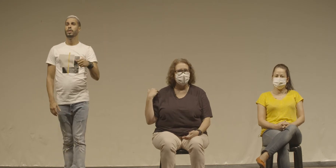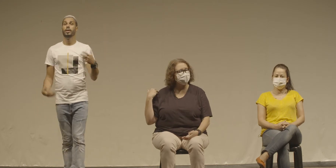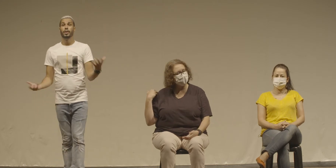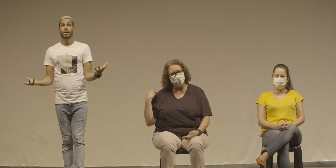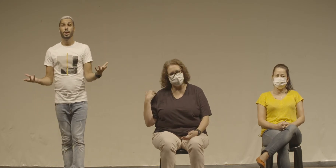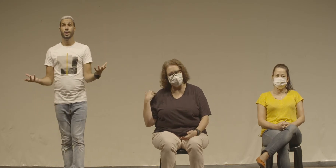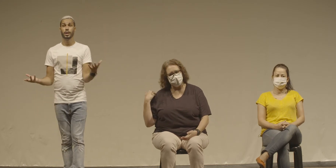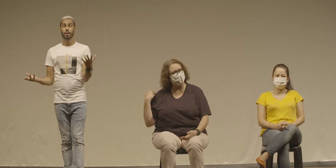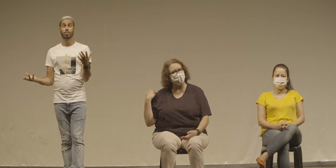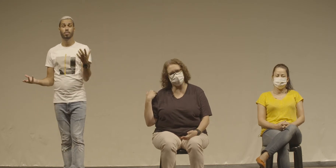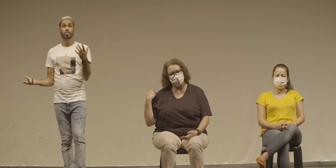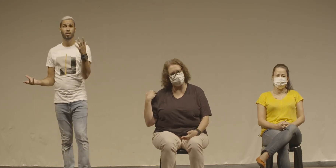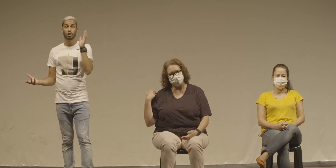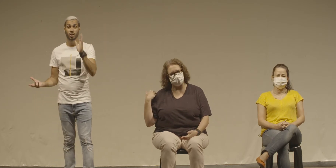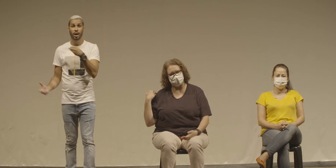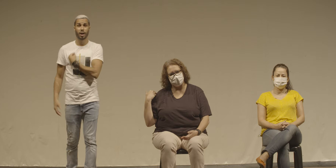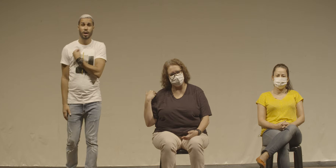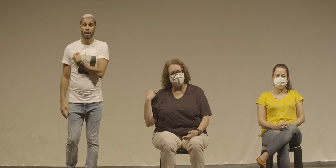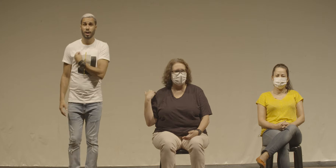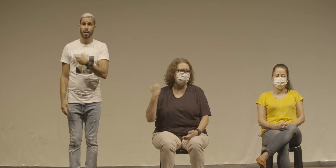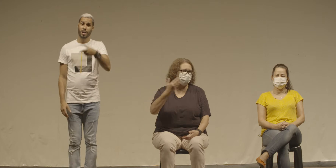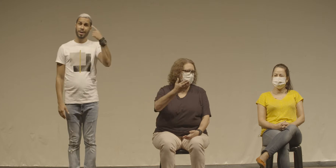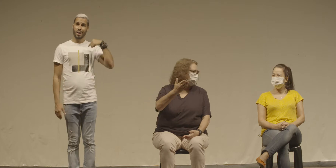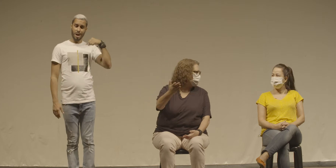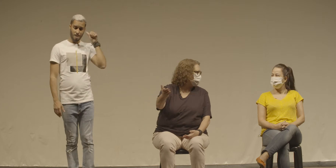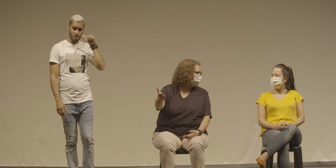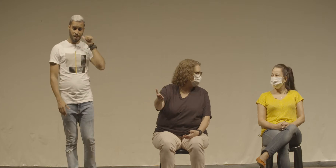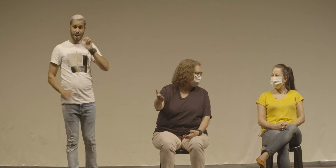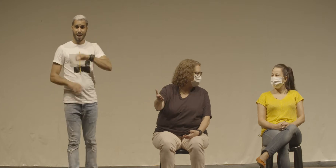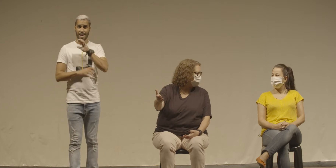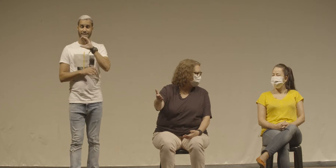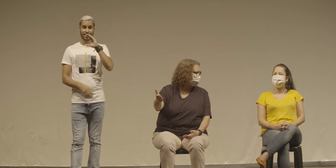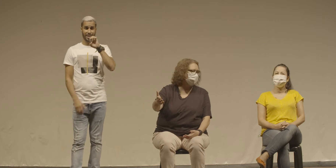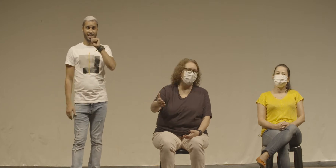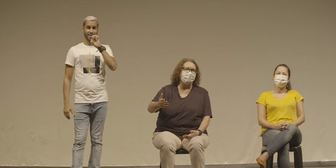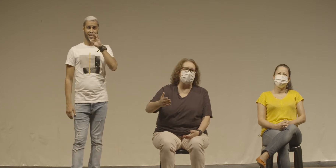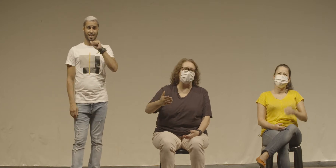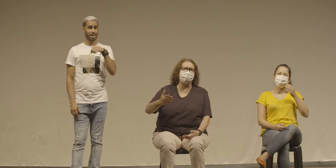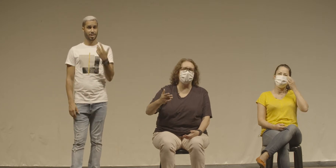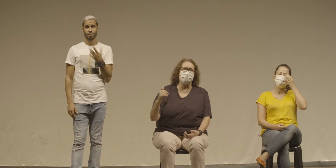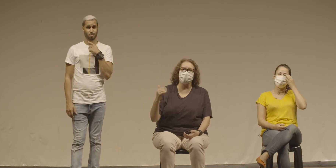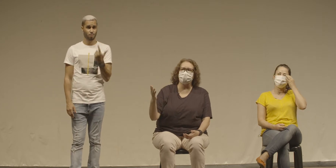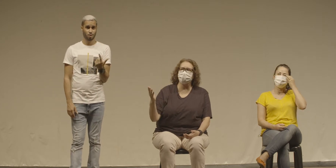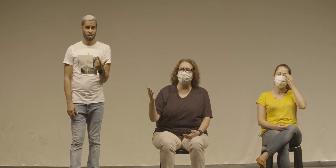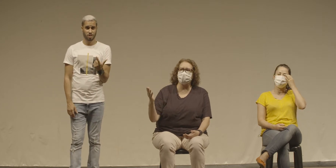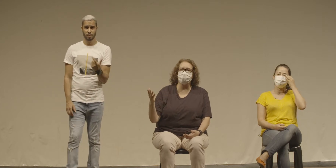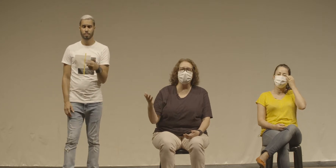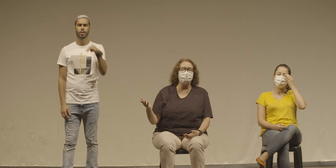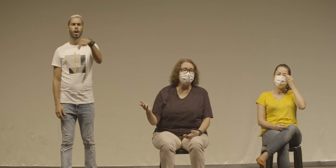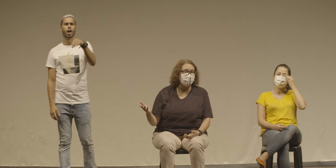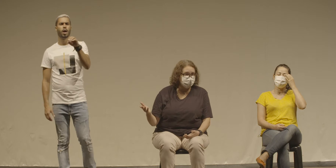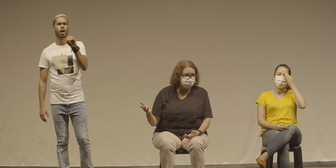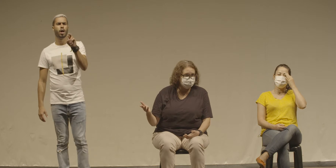cesta não recebiam e não tinham a possibilidade. A Norminha, para se aposentar, eles queriam que ela se aposentasse